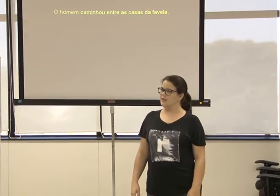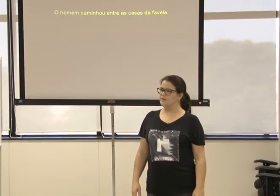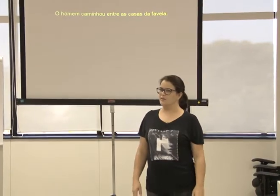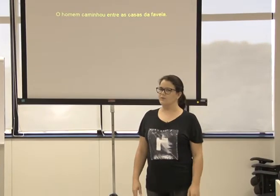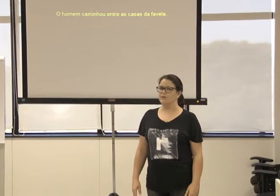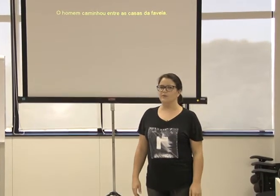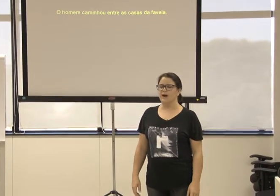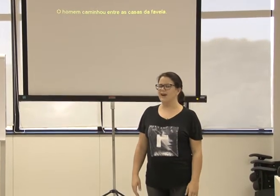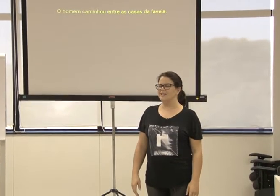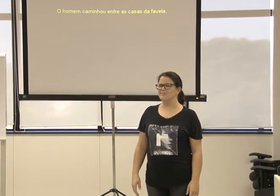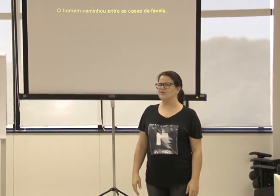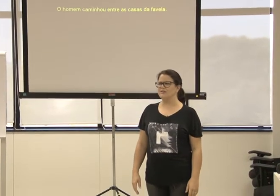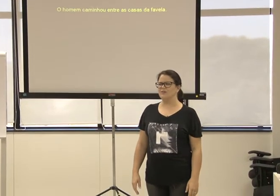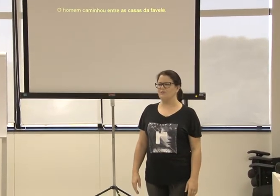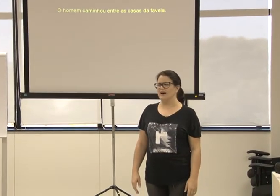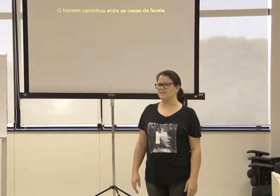Sério? Ai, as pessoas são massa.